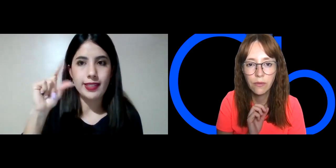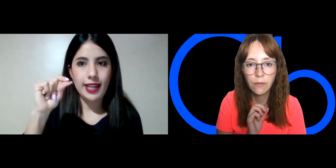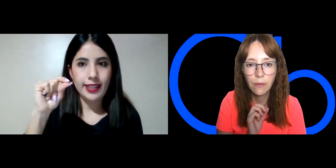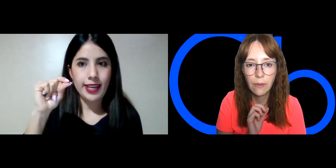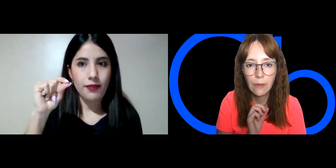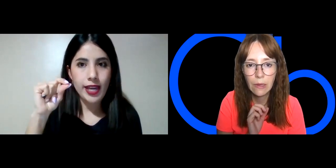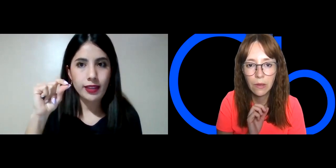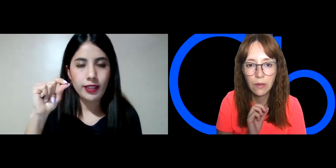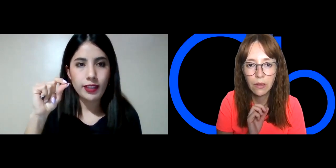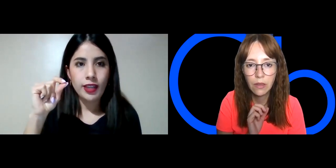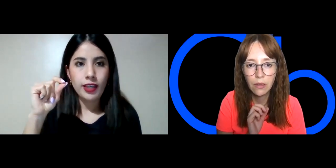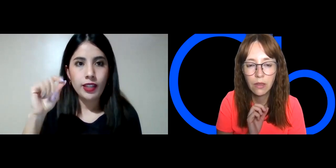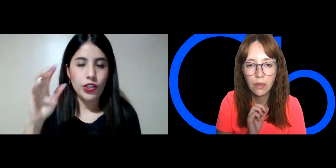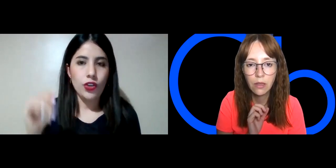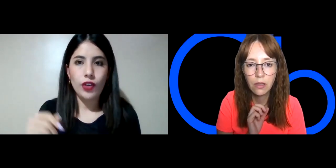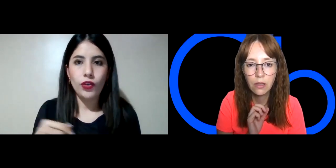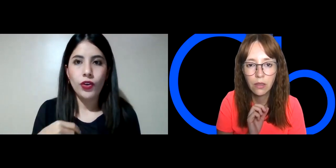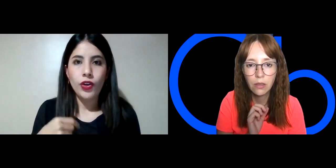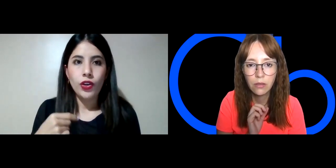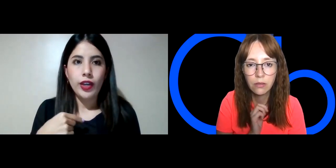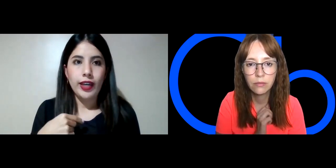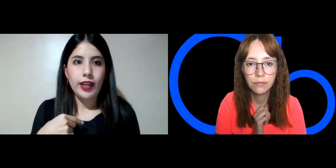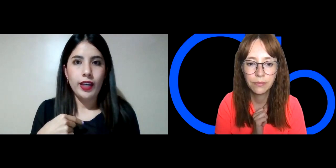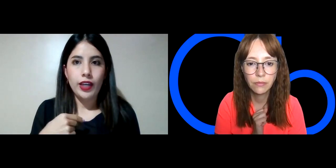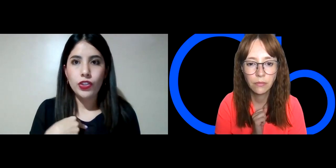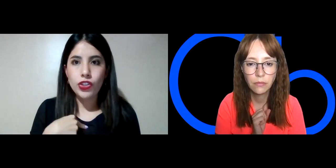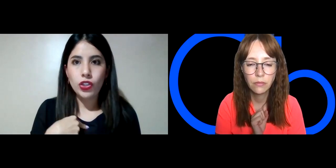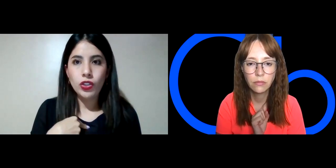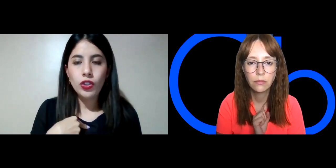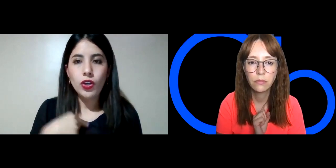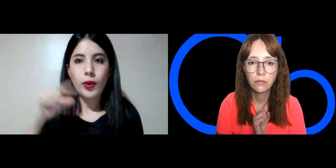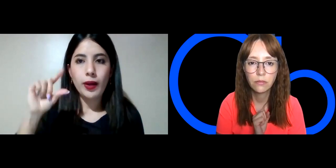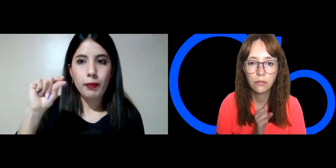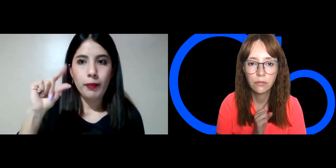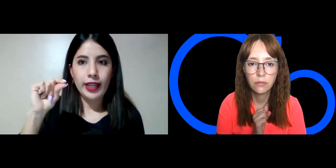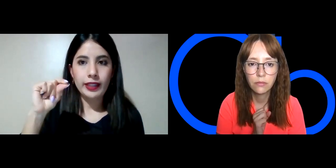esta es la seña de 20 y yo digo, yo